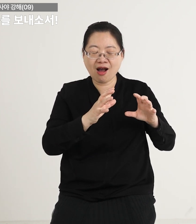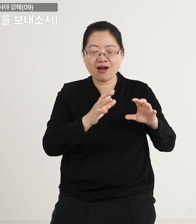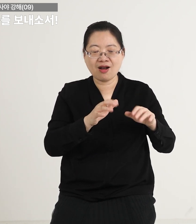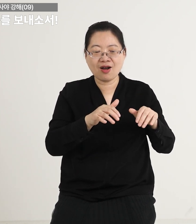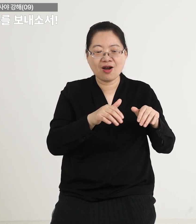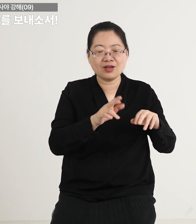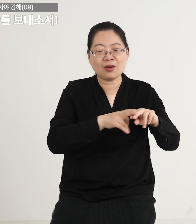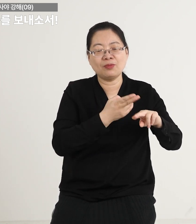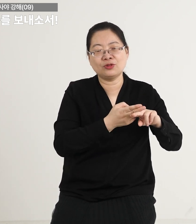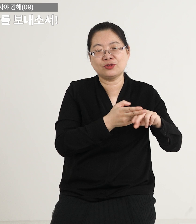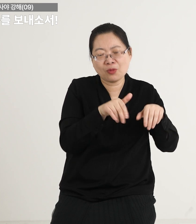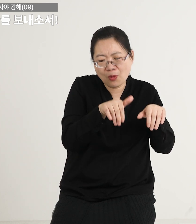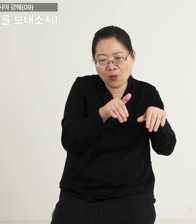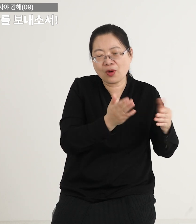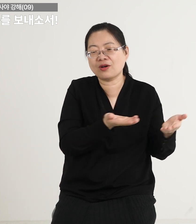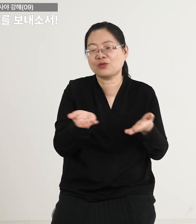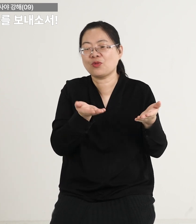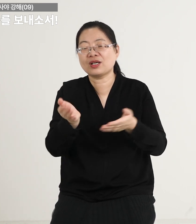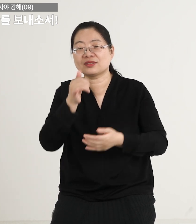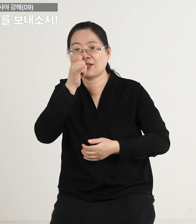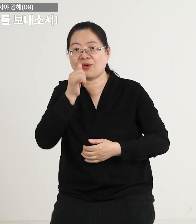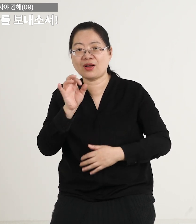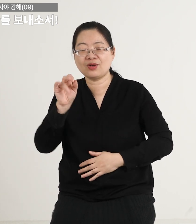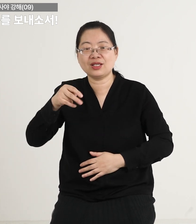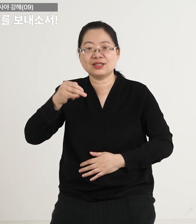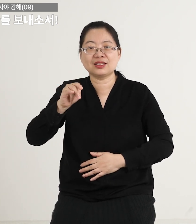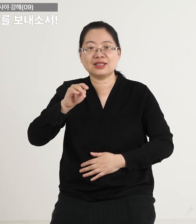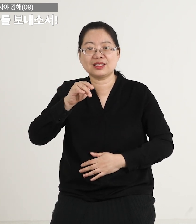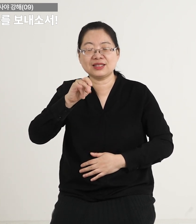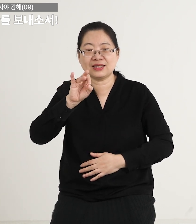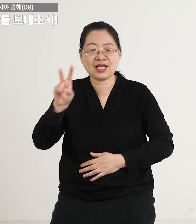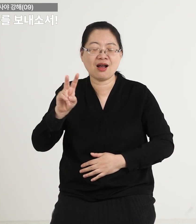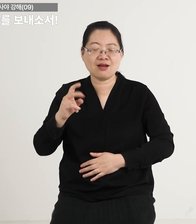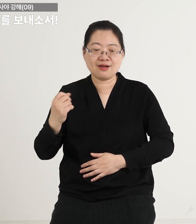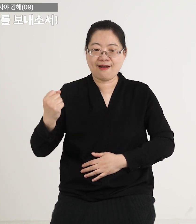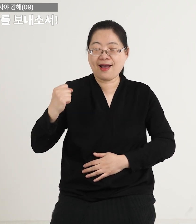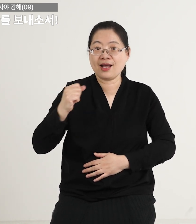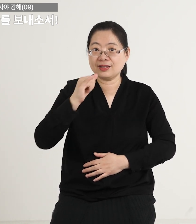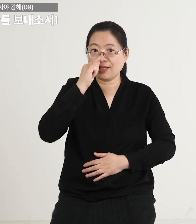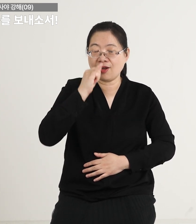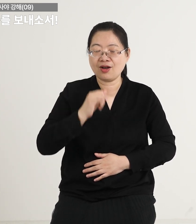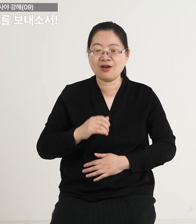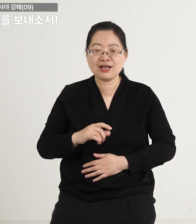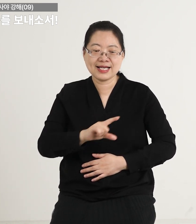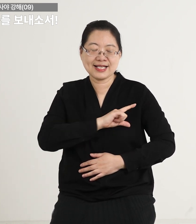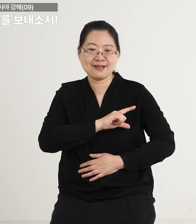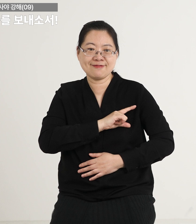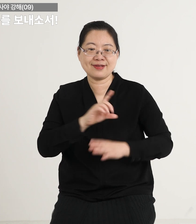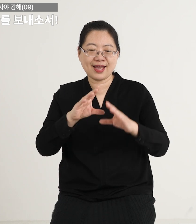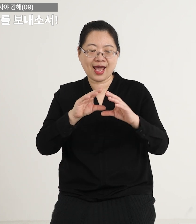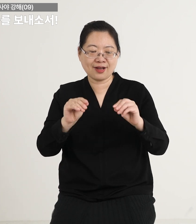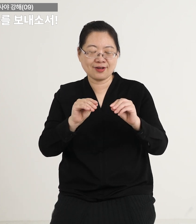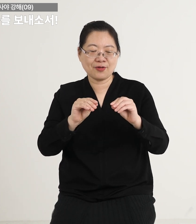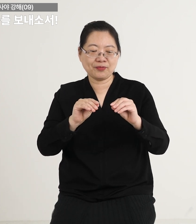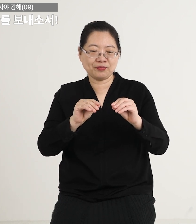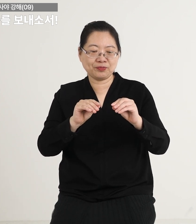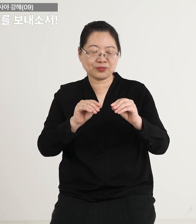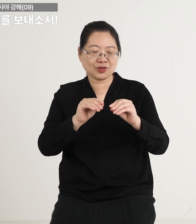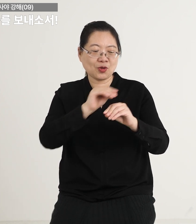그뿐만 아니에요. 우시야가 매우 강성하여 이름이 애굽 변방까지 그 명성이 쫙